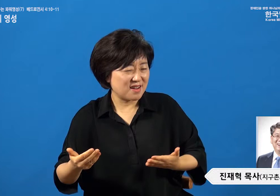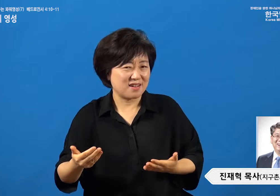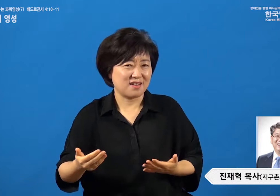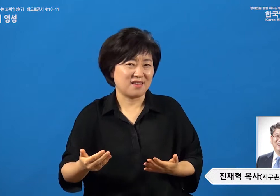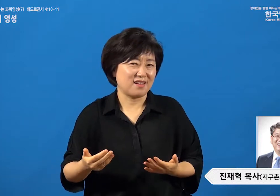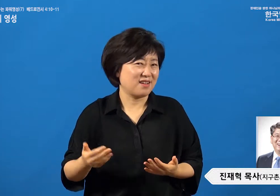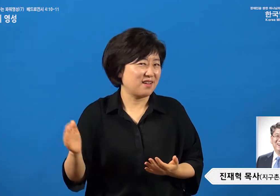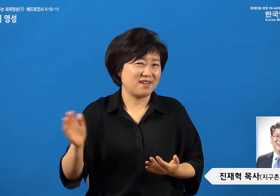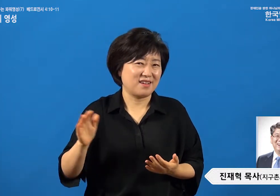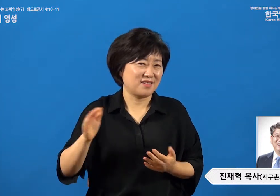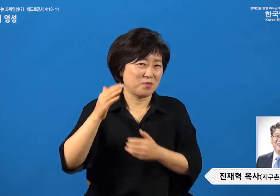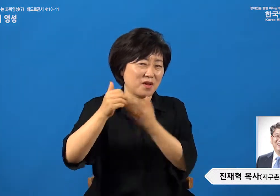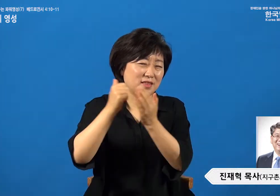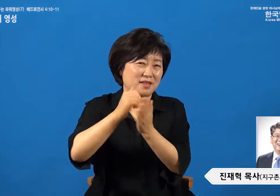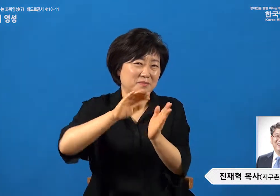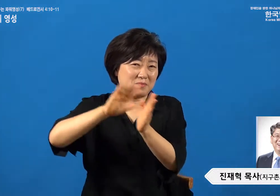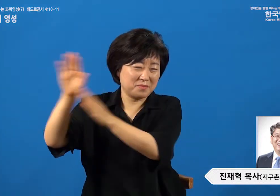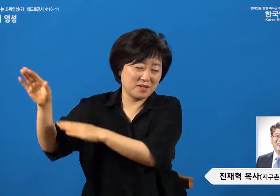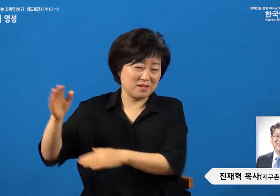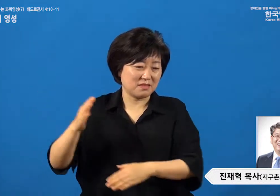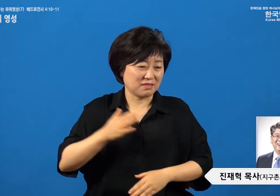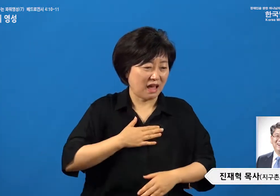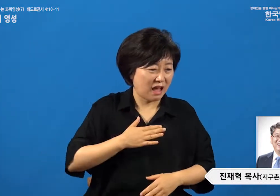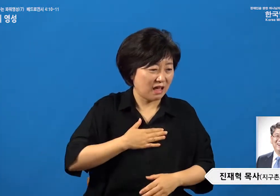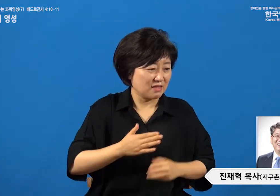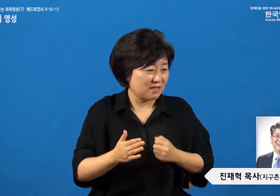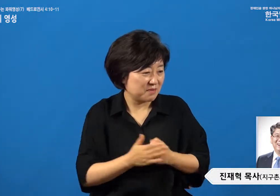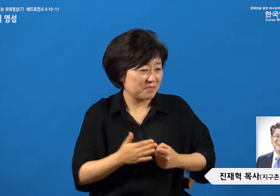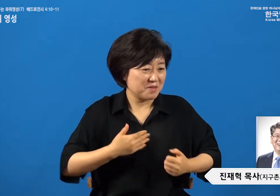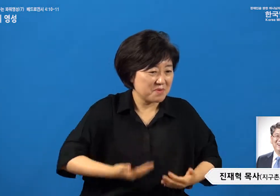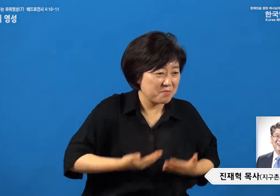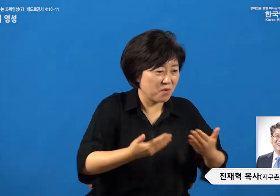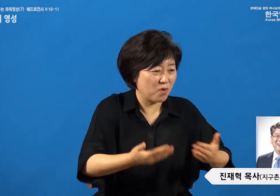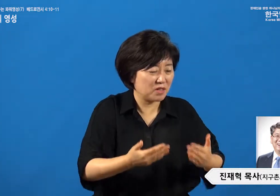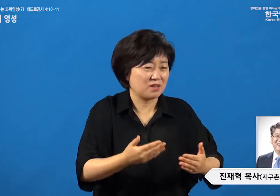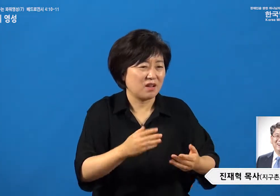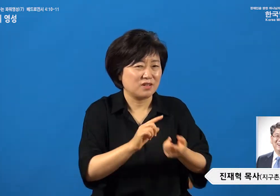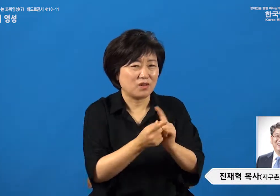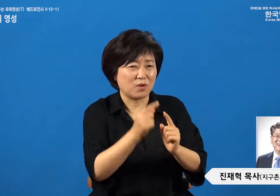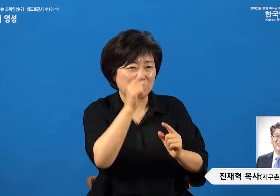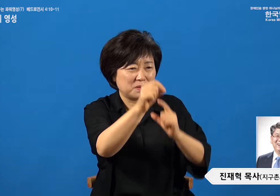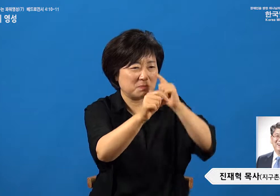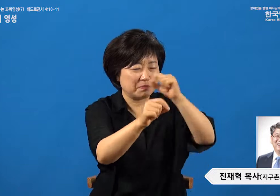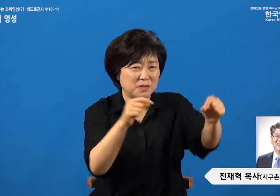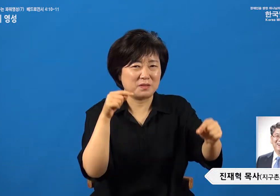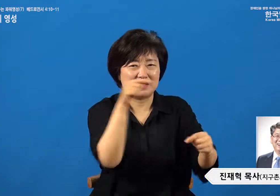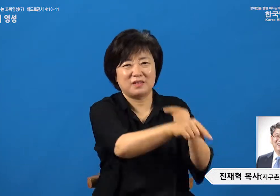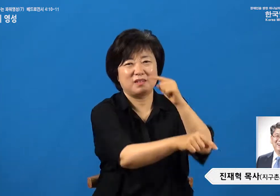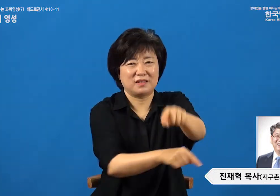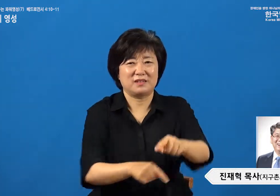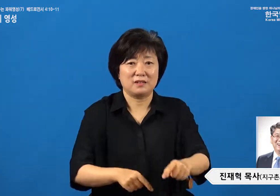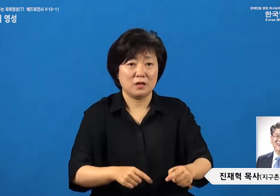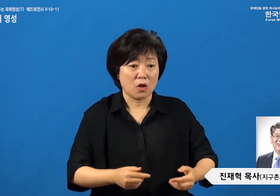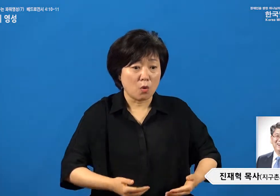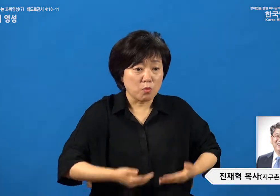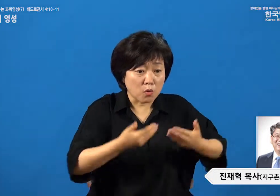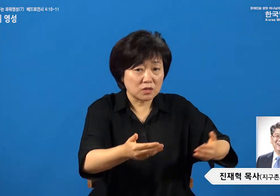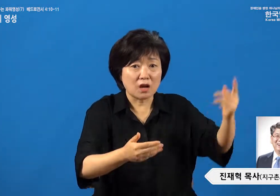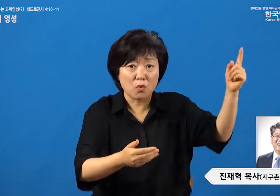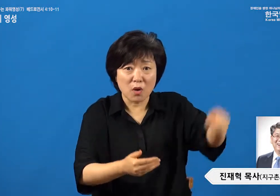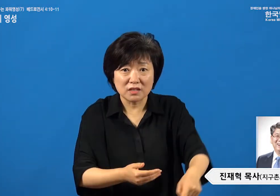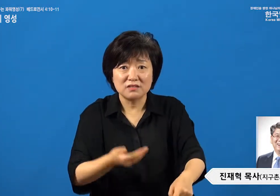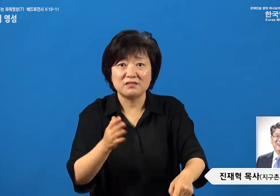수많은 상처, 아픔들을 생각합니다. 봉사한다고 왔는데 더 큰 상처를